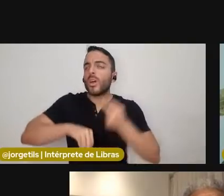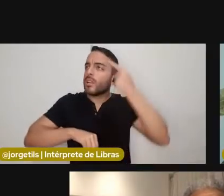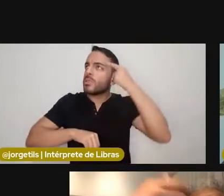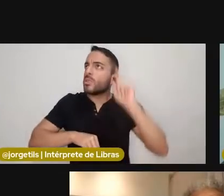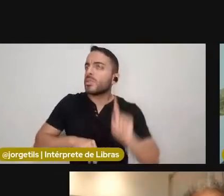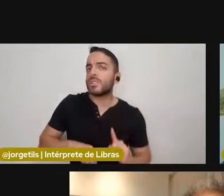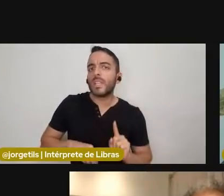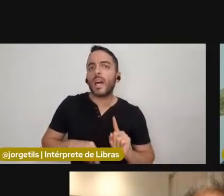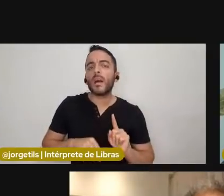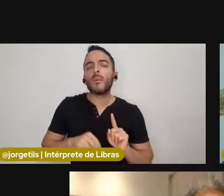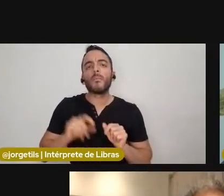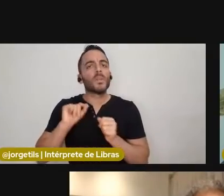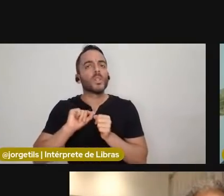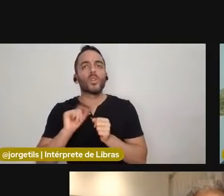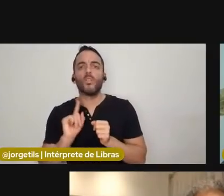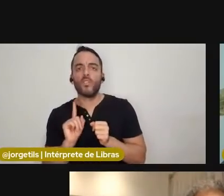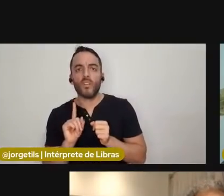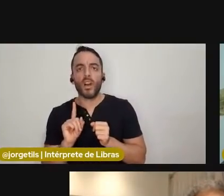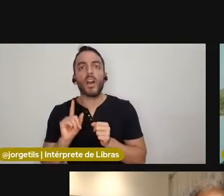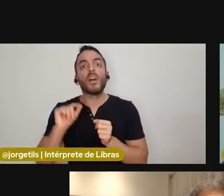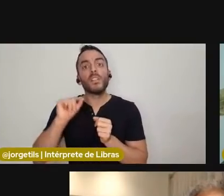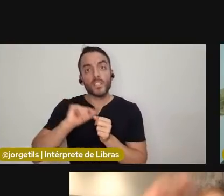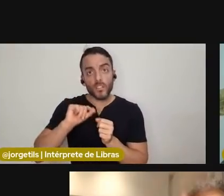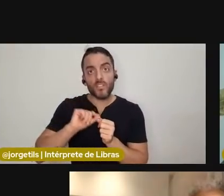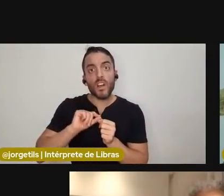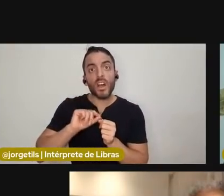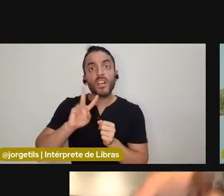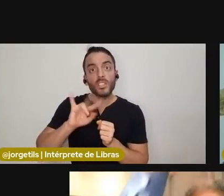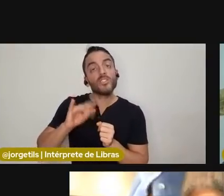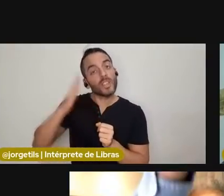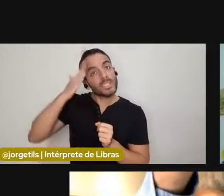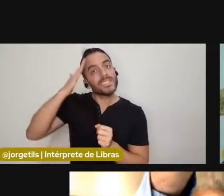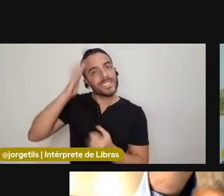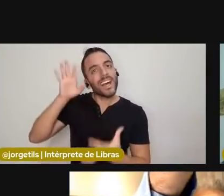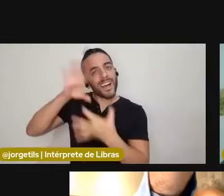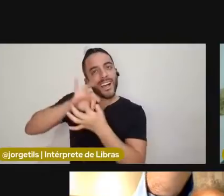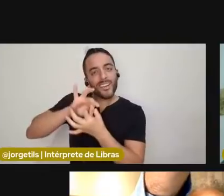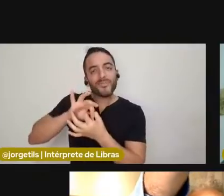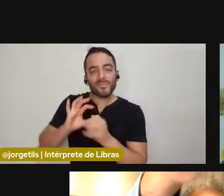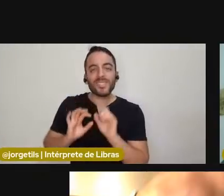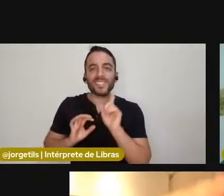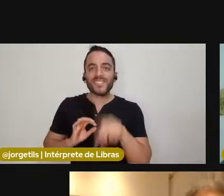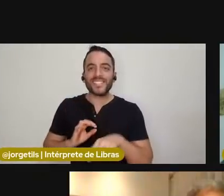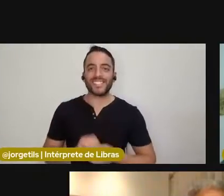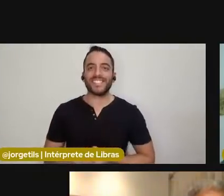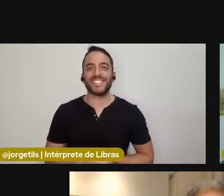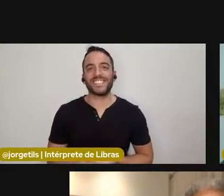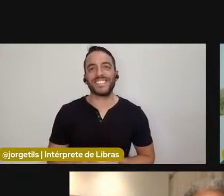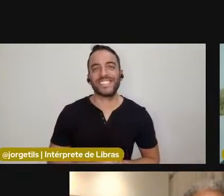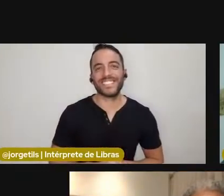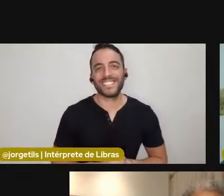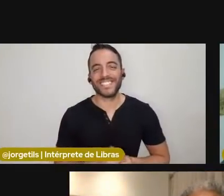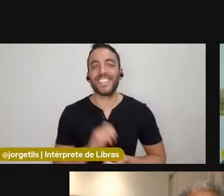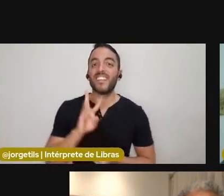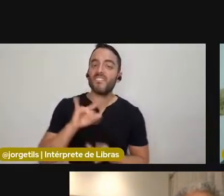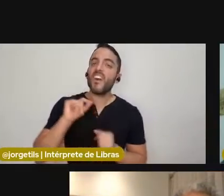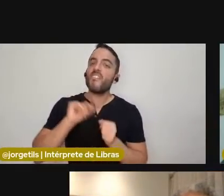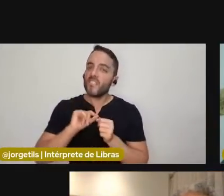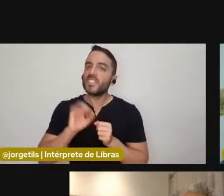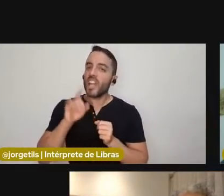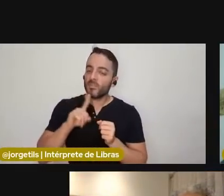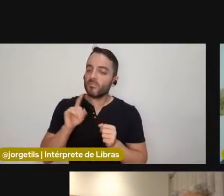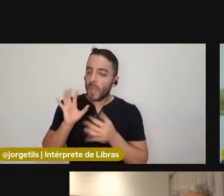o que não se sabe não se faz, o que se faz vai dar no que se sabe, o que se sabe vai dar no que se vai fazer, esse encadeamento,